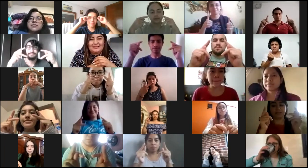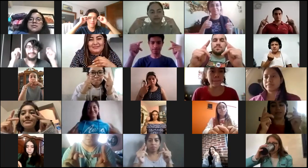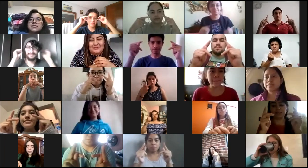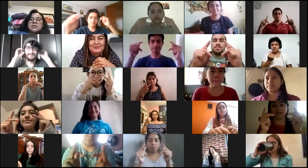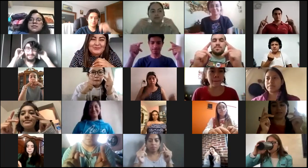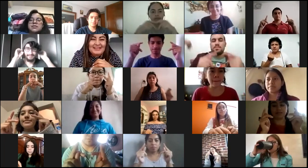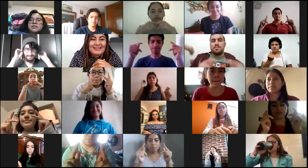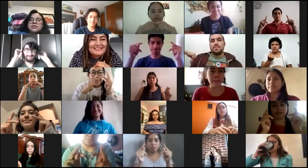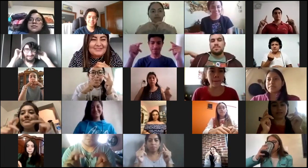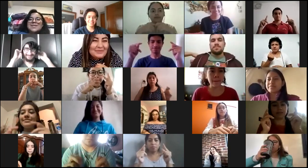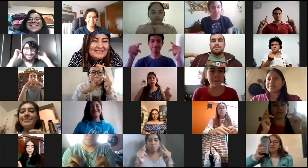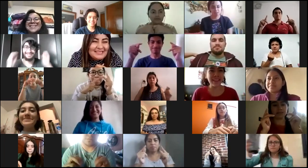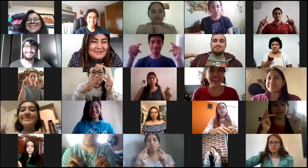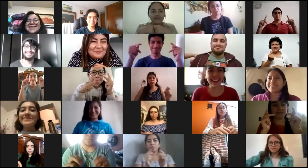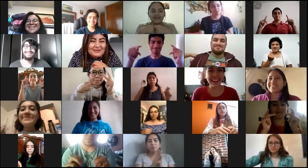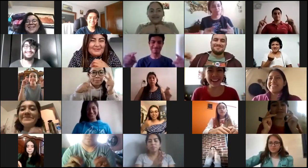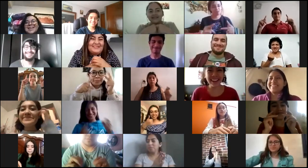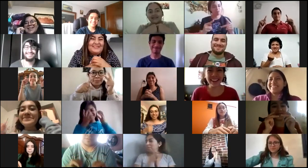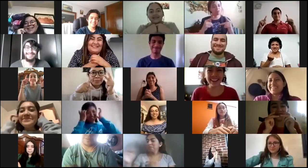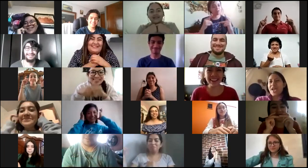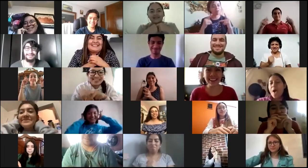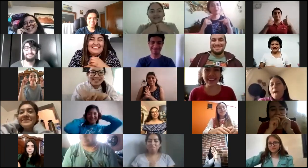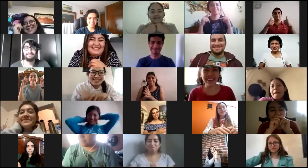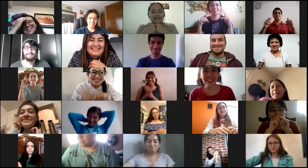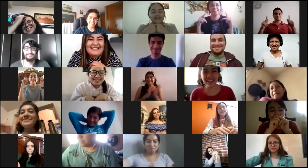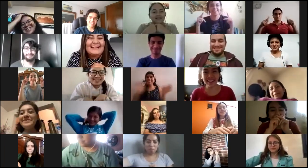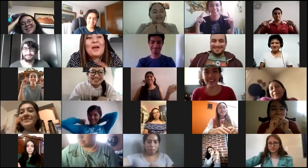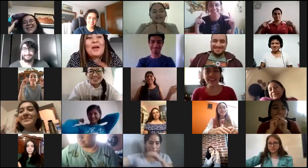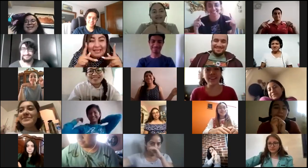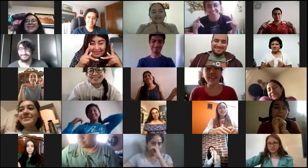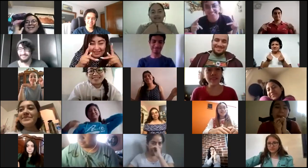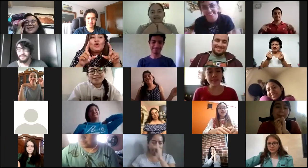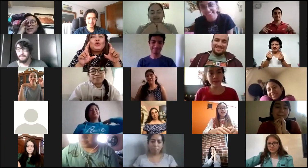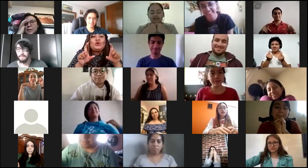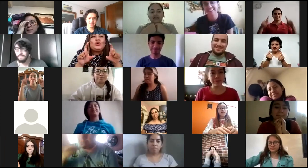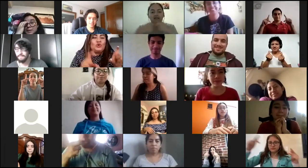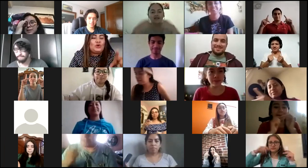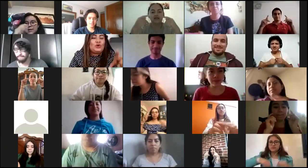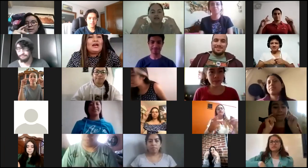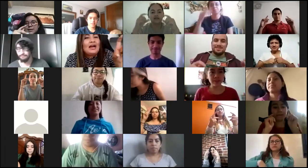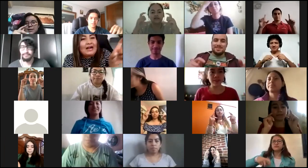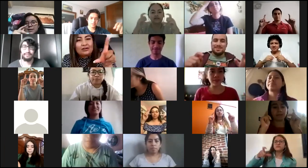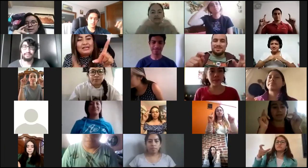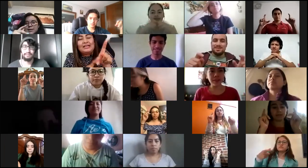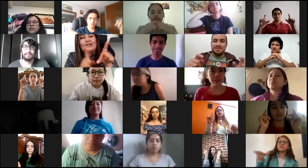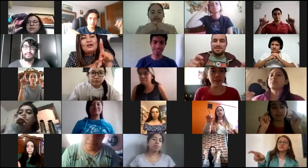No veo sus caras convencidas, pero les creeré. P. Q. Con el dedo pulgar